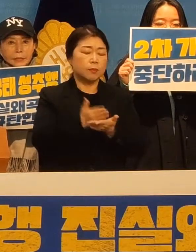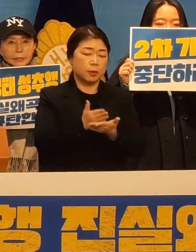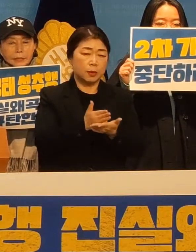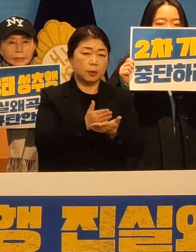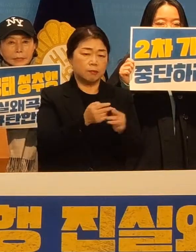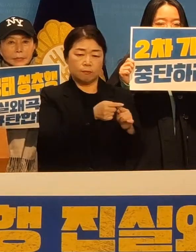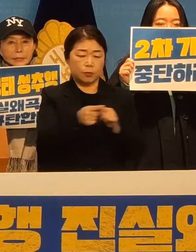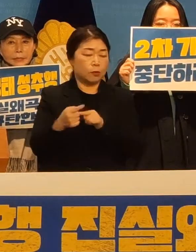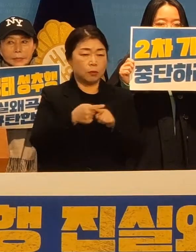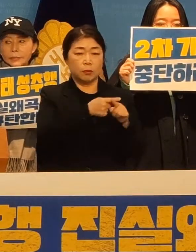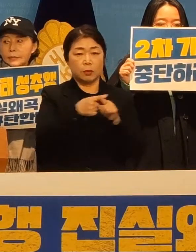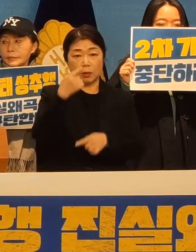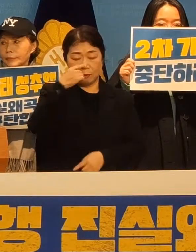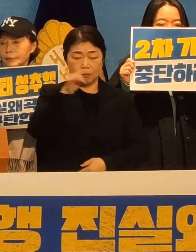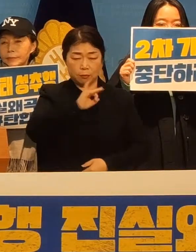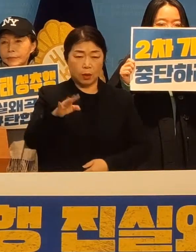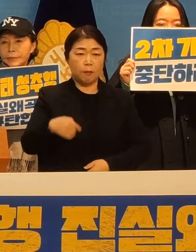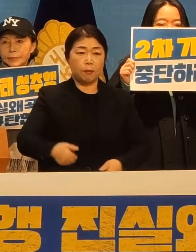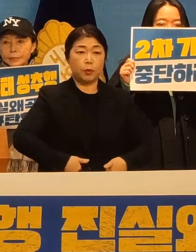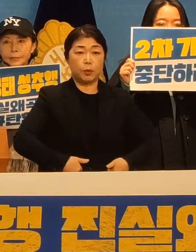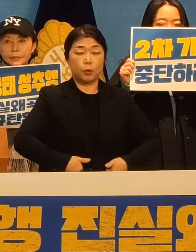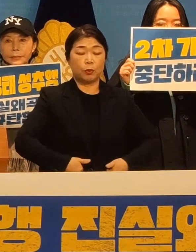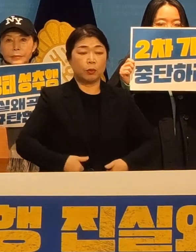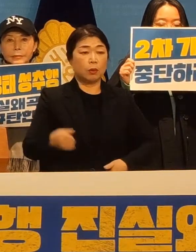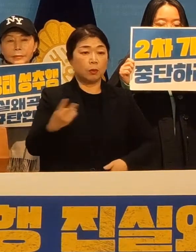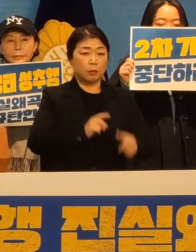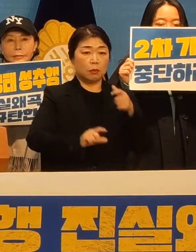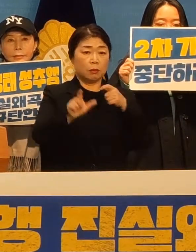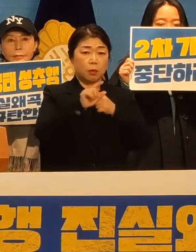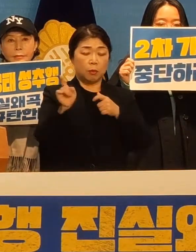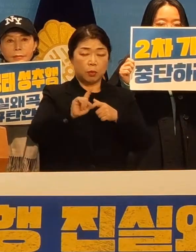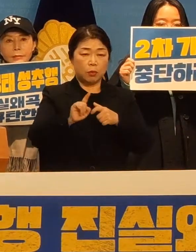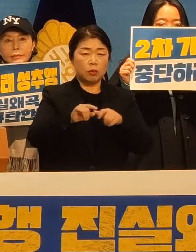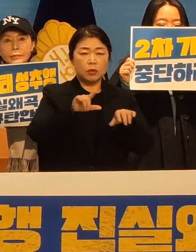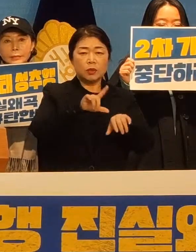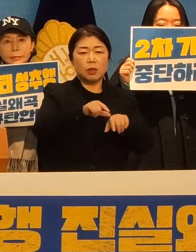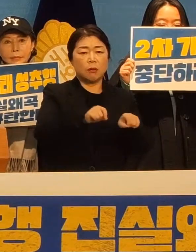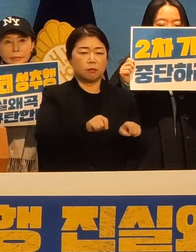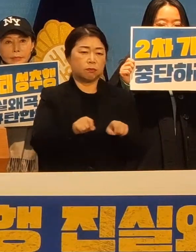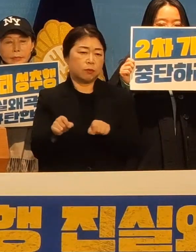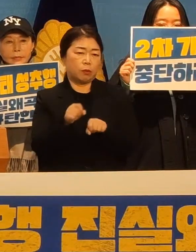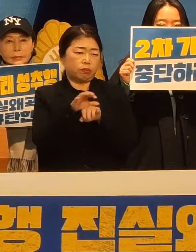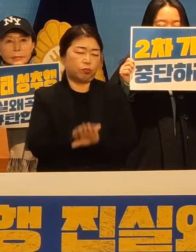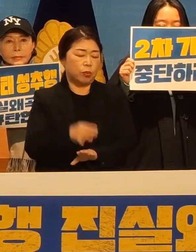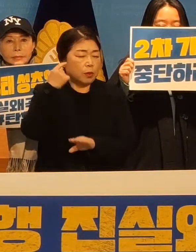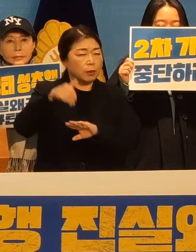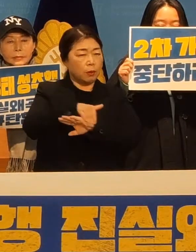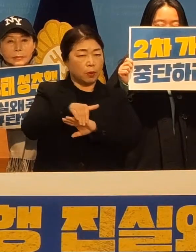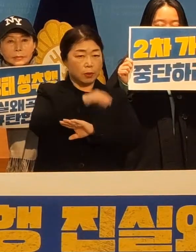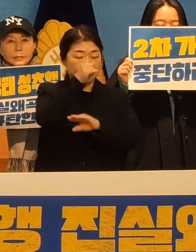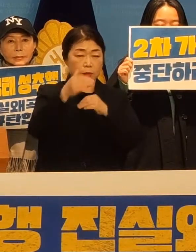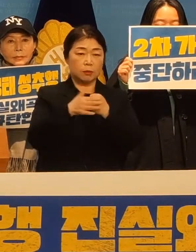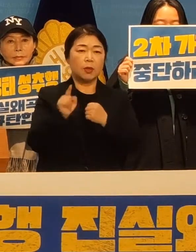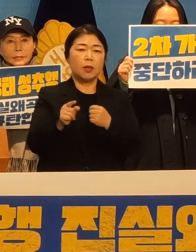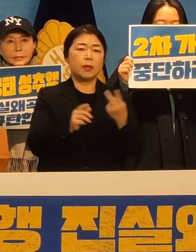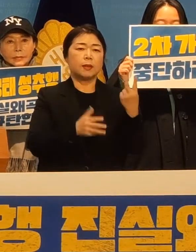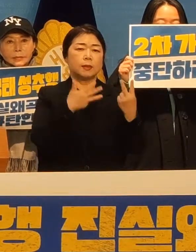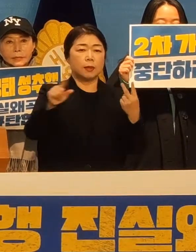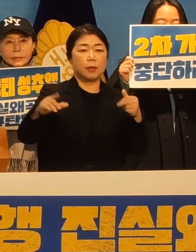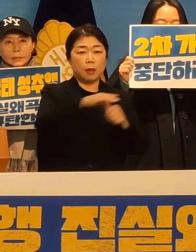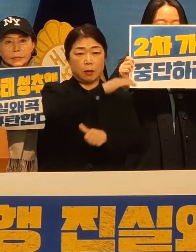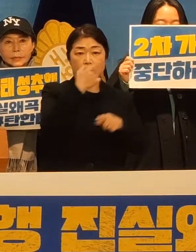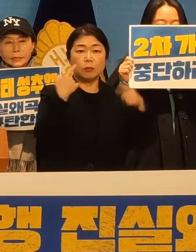윤리감찰단 뒤에 숨으며 시간을 끄는 방식은 오히려 국민을 우롱하는 것이며 교활한 2차 가해 수법이다.